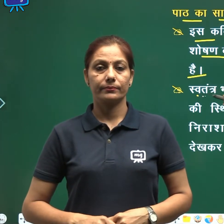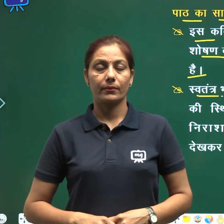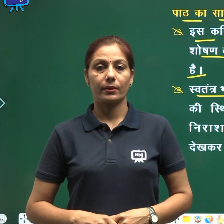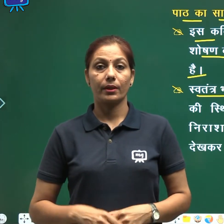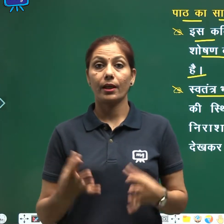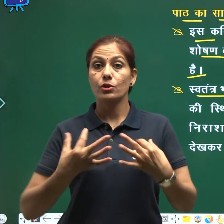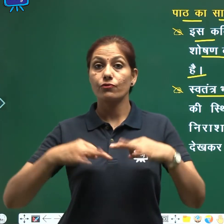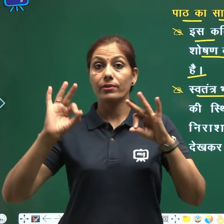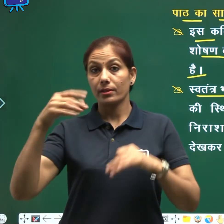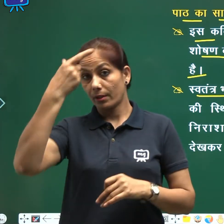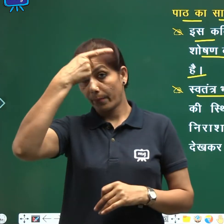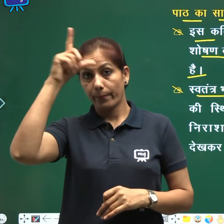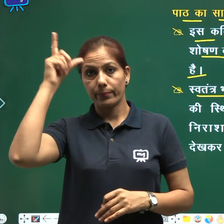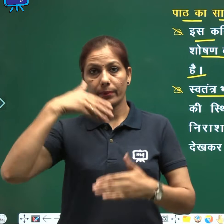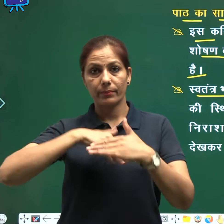स्वतंत्र भारत में भी